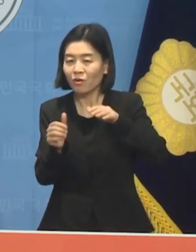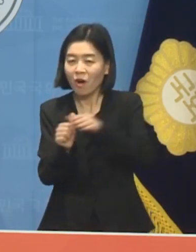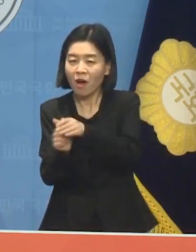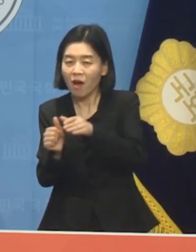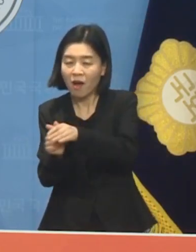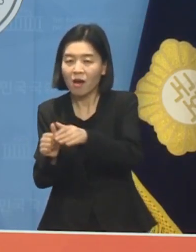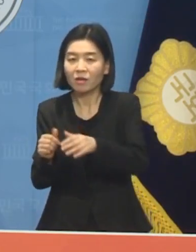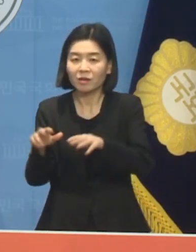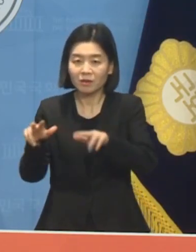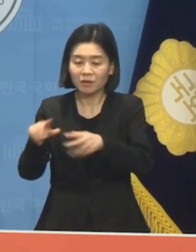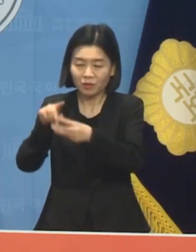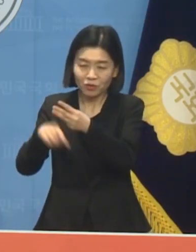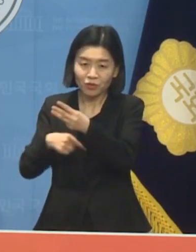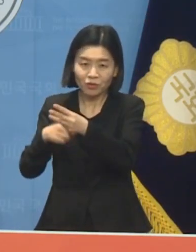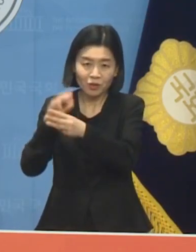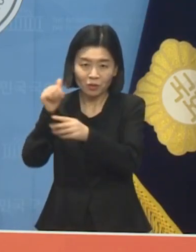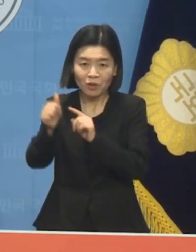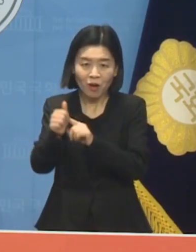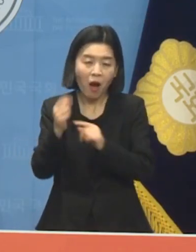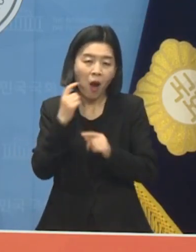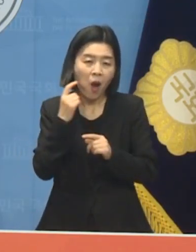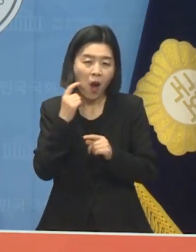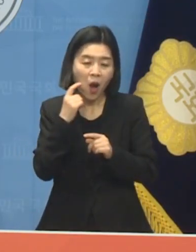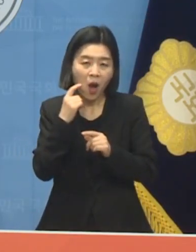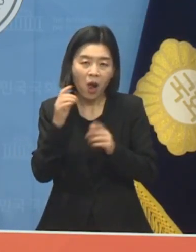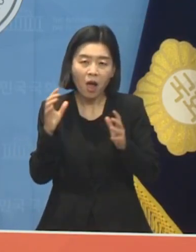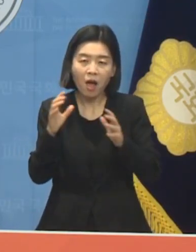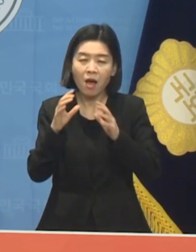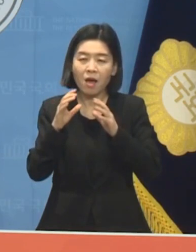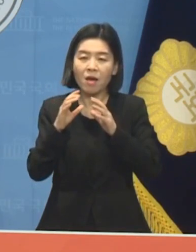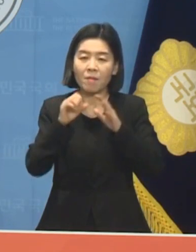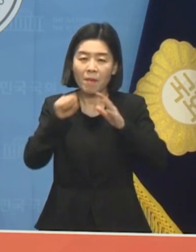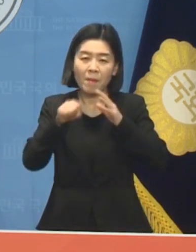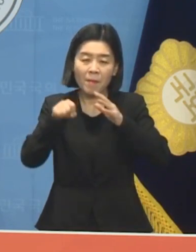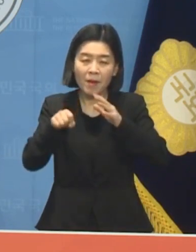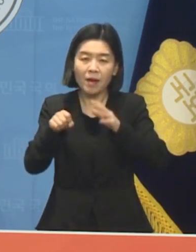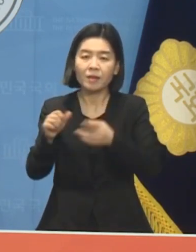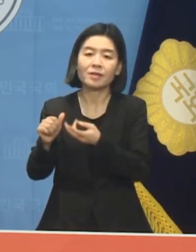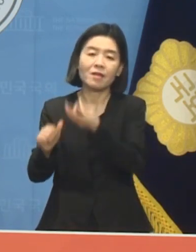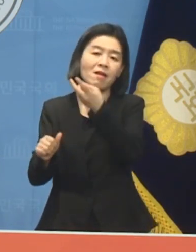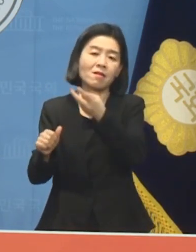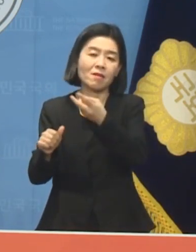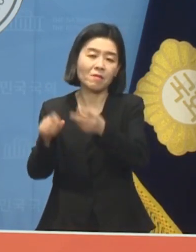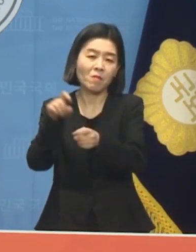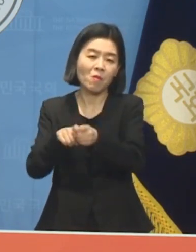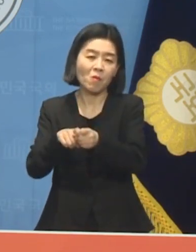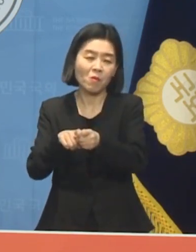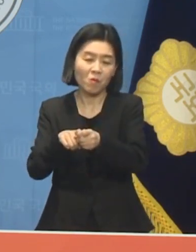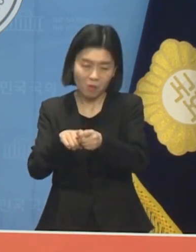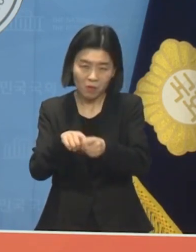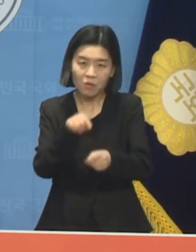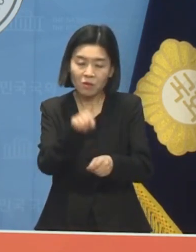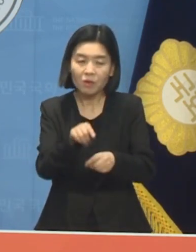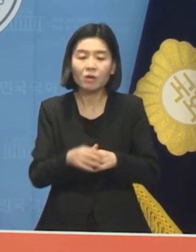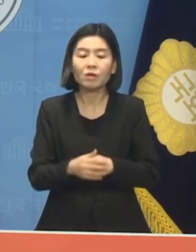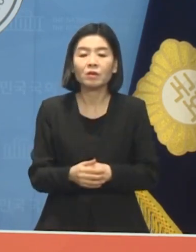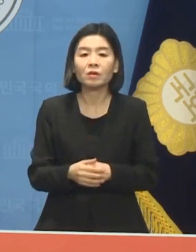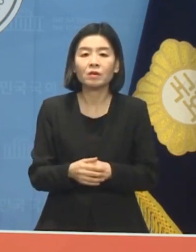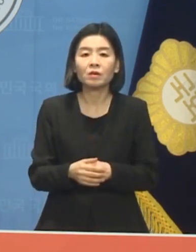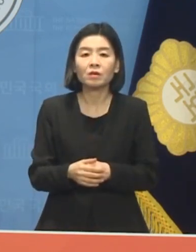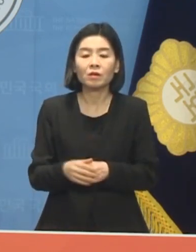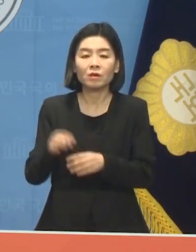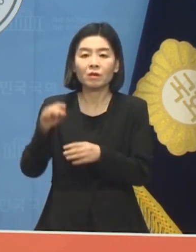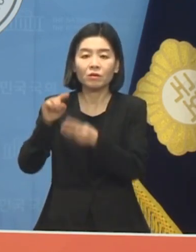대통령마저 온갖 거짓 선전선동으로 탄핵하려 하고 있습니다. 뿐만 아니라